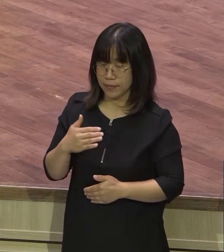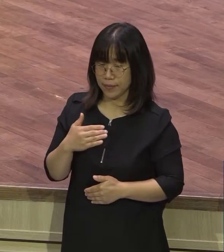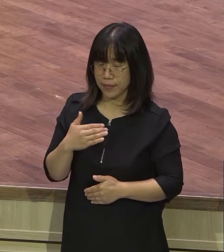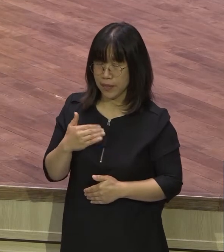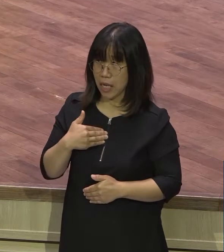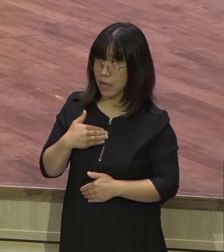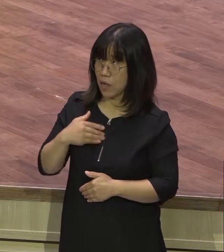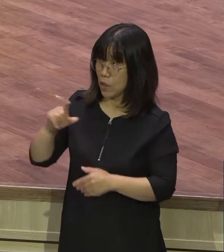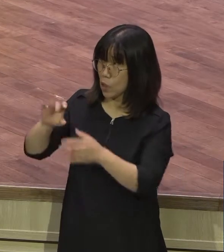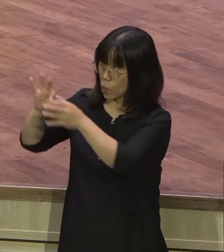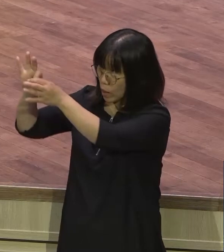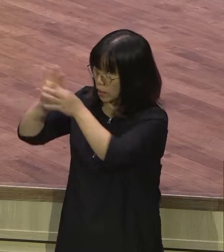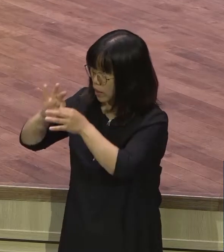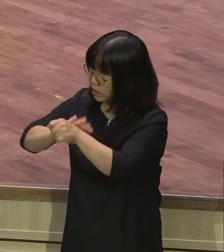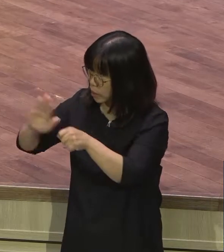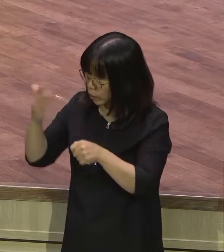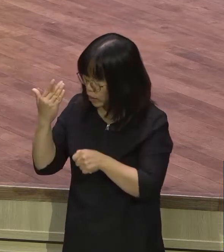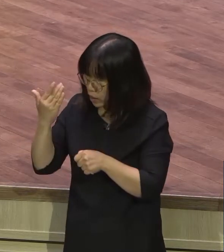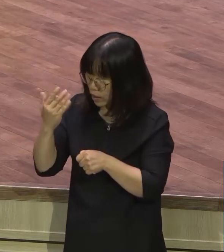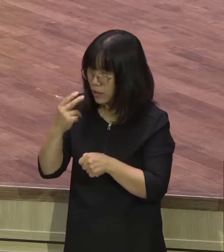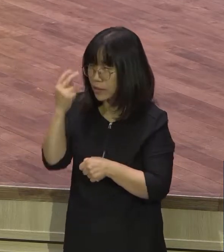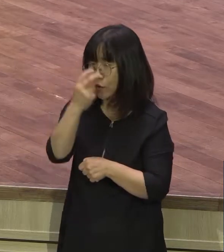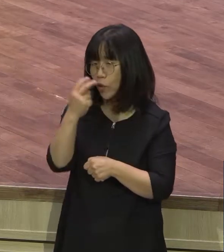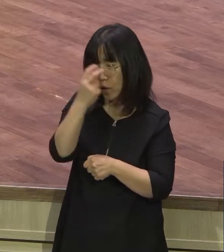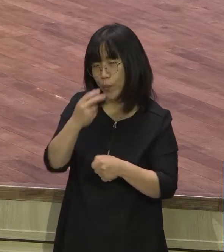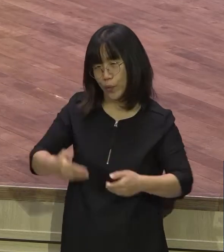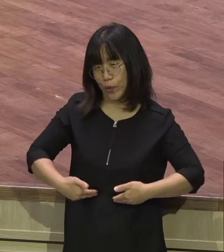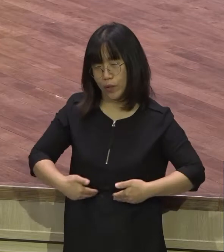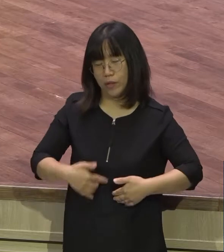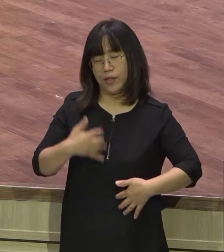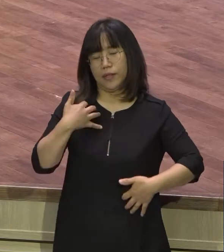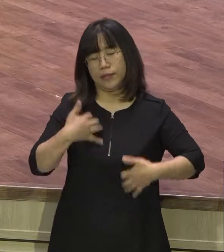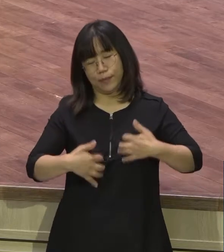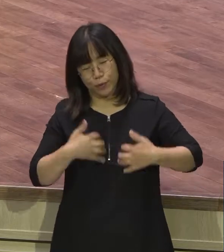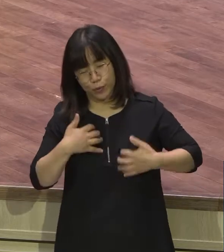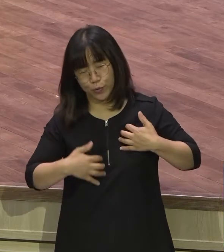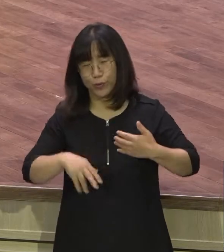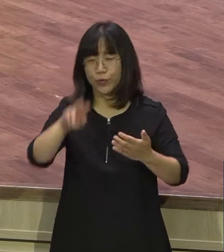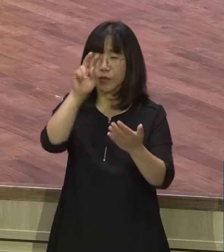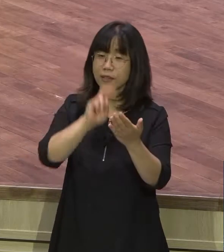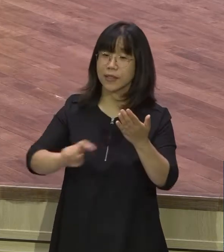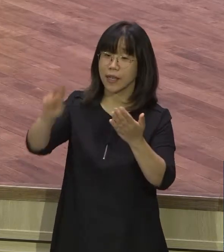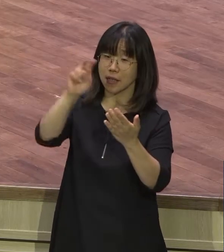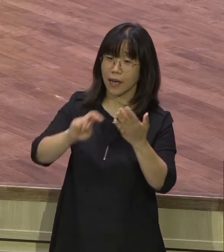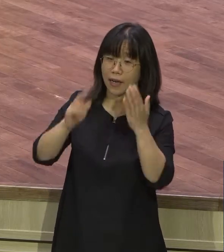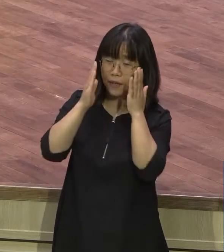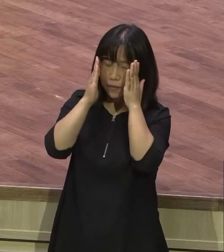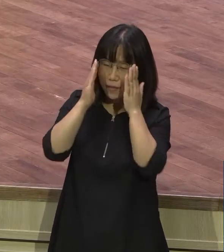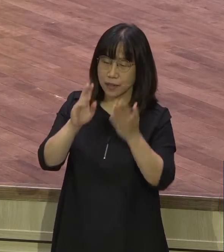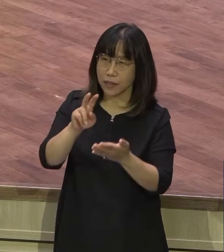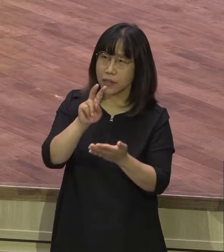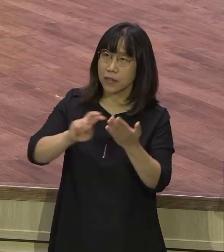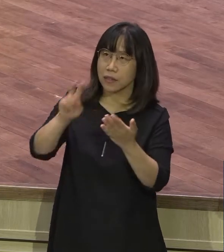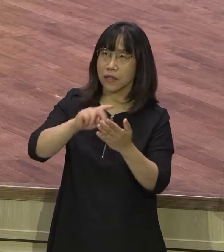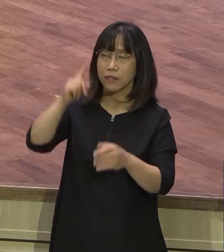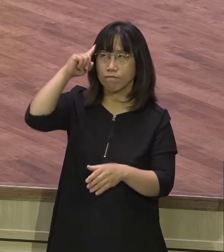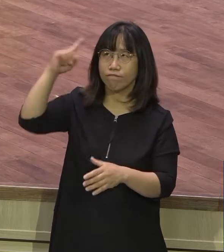나와의 관계. 그러니까 찬양을 내 영혼이 기쁘게 찬양을 하고 찬양을 찬양 시간에 허비하는 것이 아니고